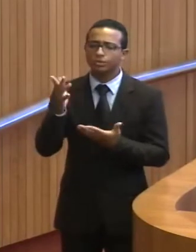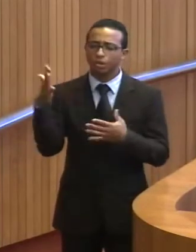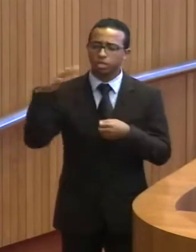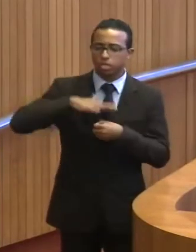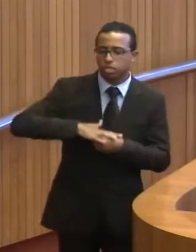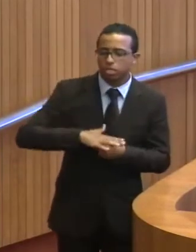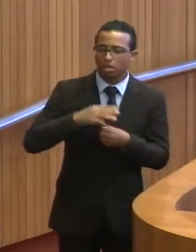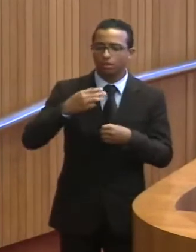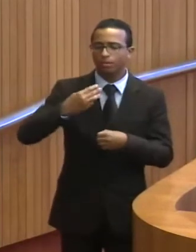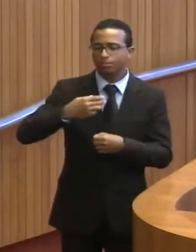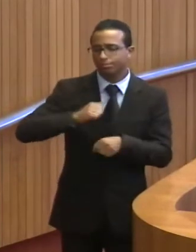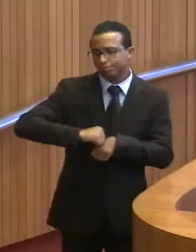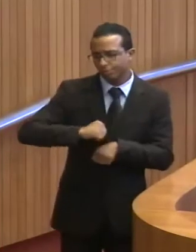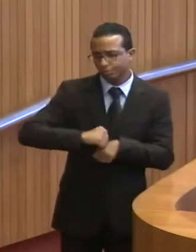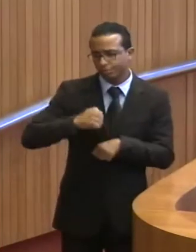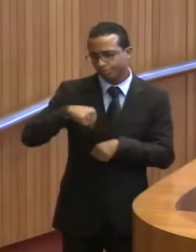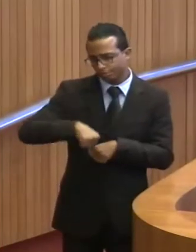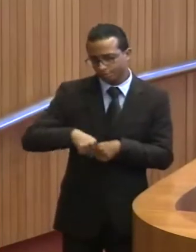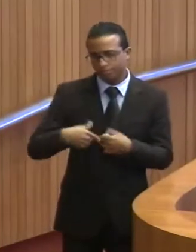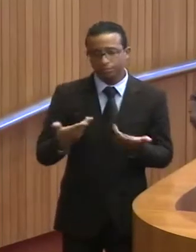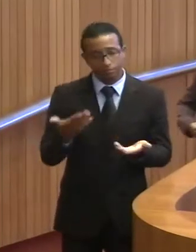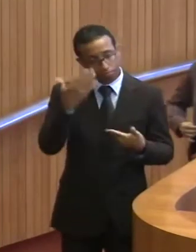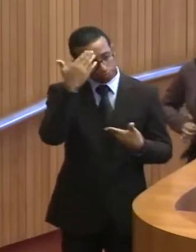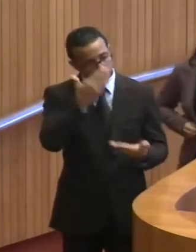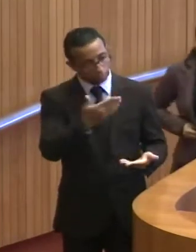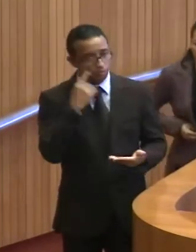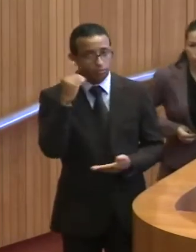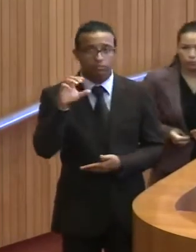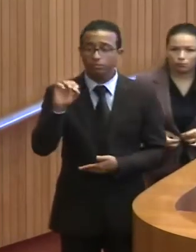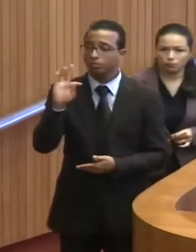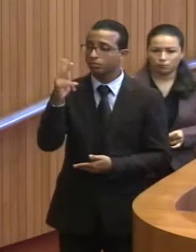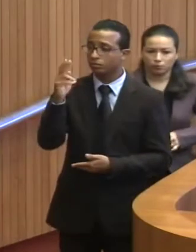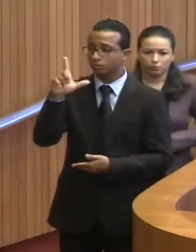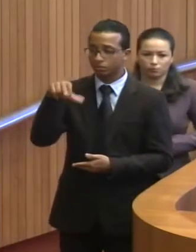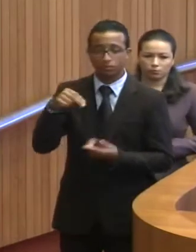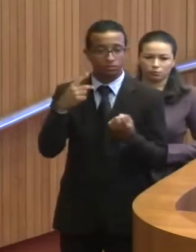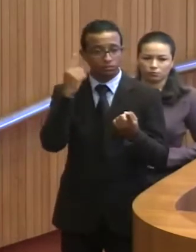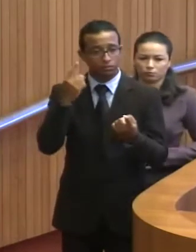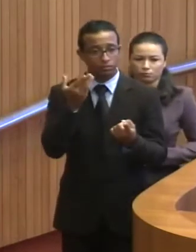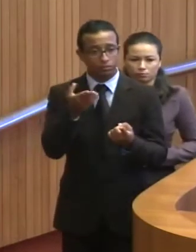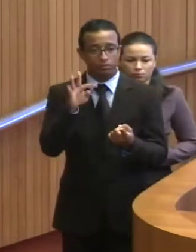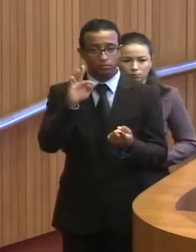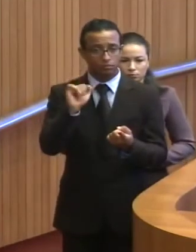e chantagear os adversários. Muito obrigado, deputado Otelino. Deputado Tata Milhomem.